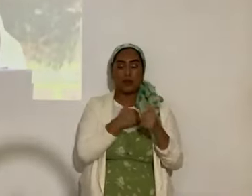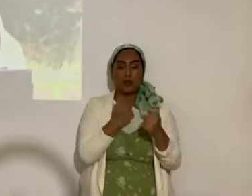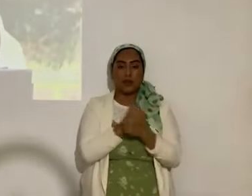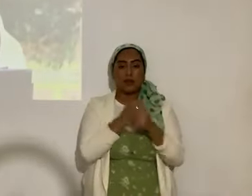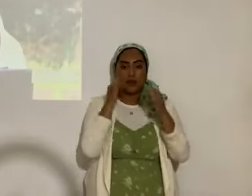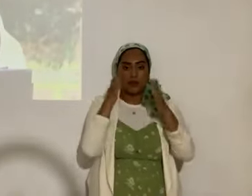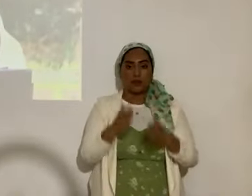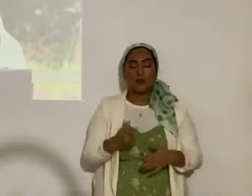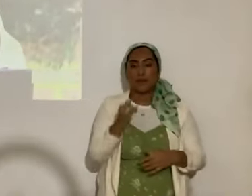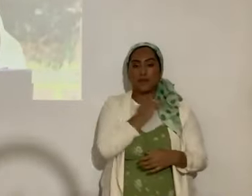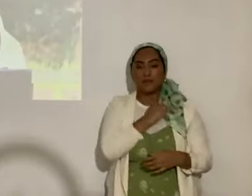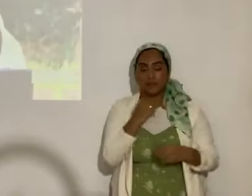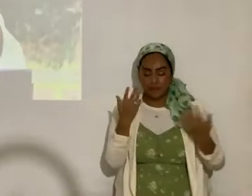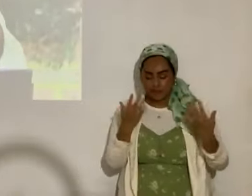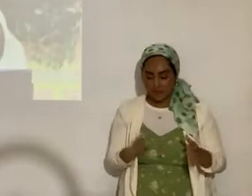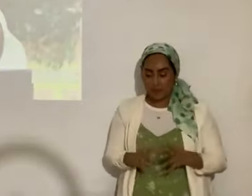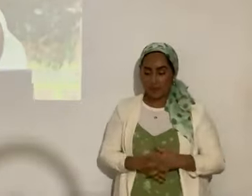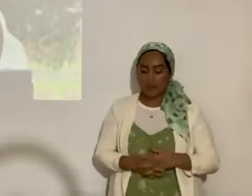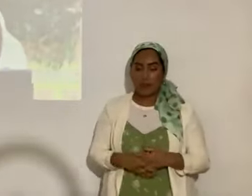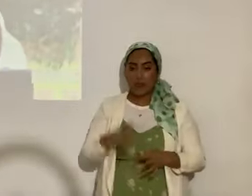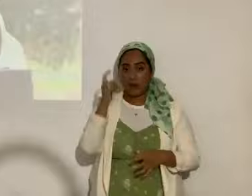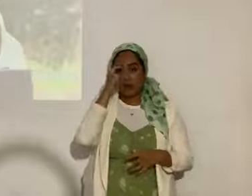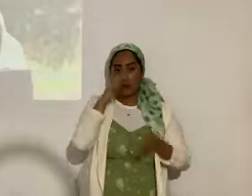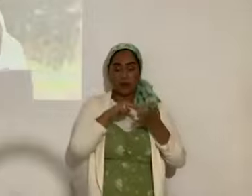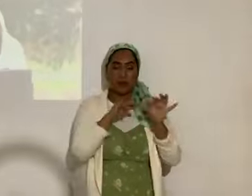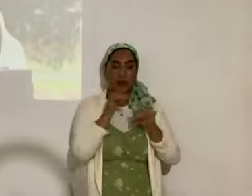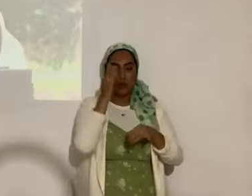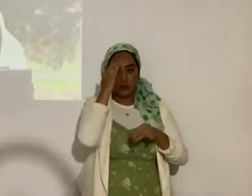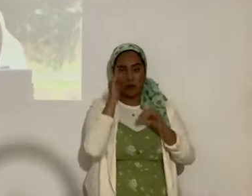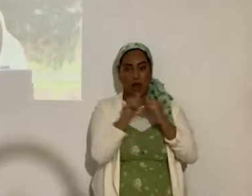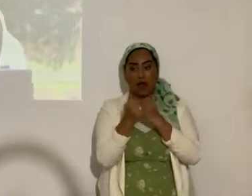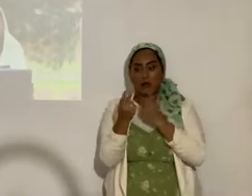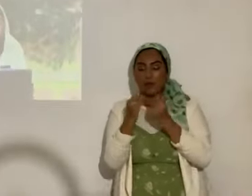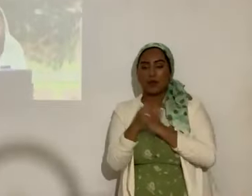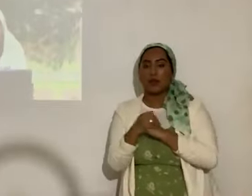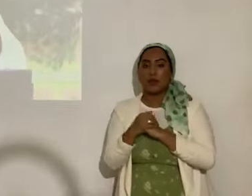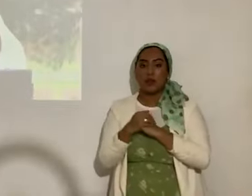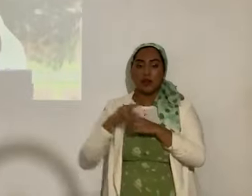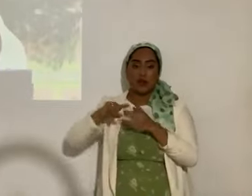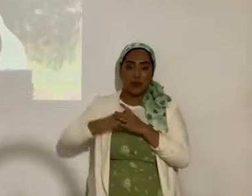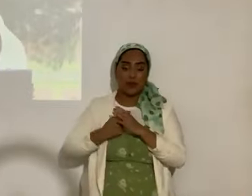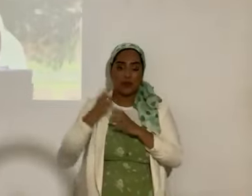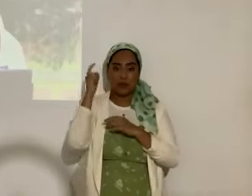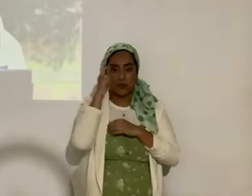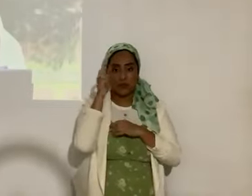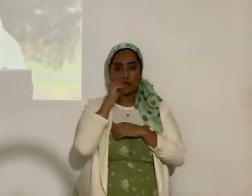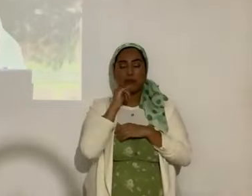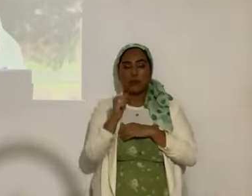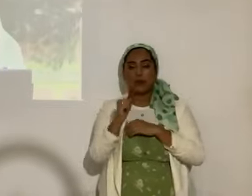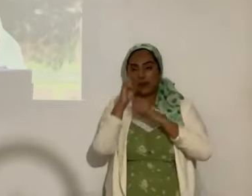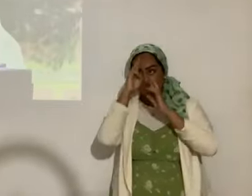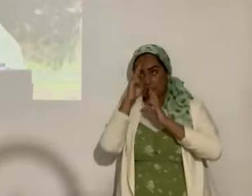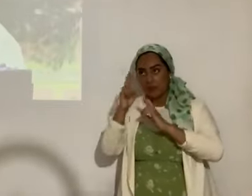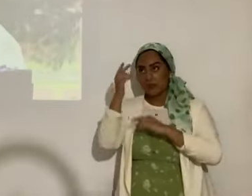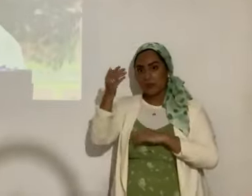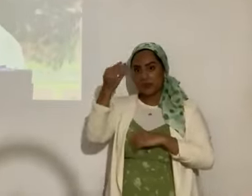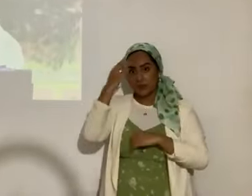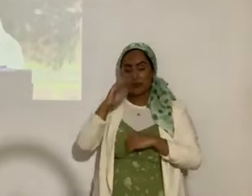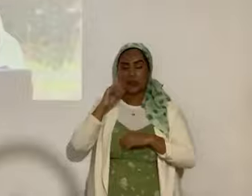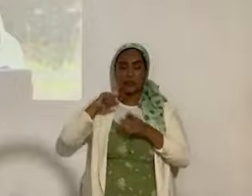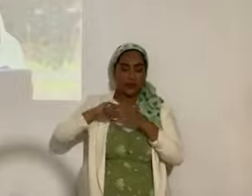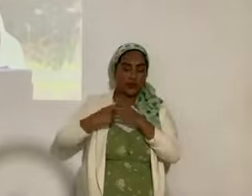Javier Palacios celorio sabiduría también es el Cómo saber las cosas y también el principio de la sabiduría es el temor elogio